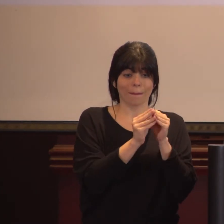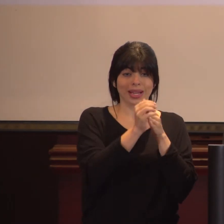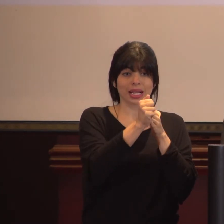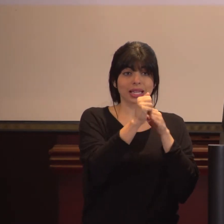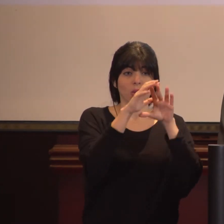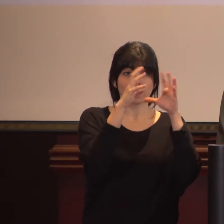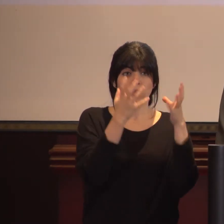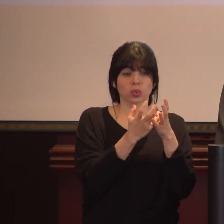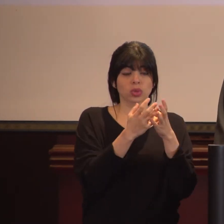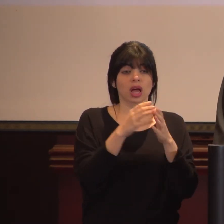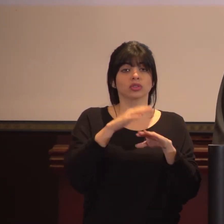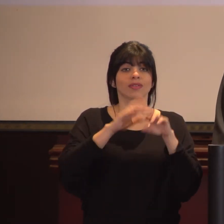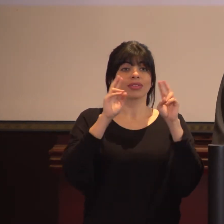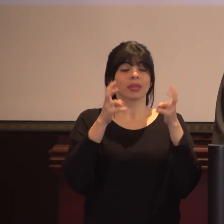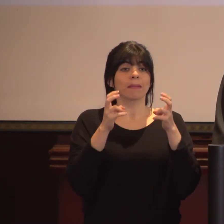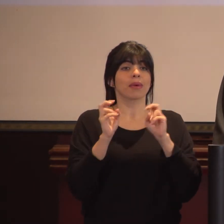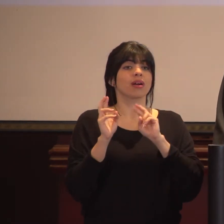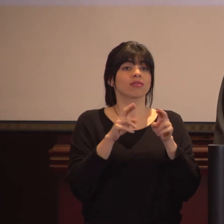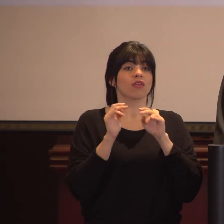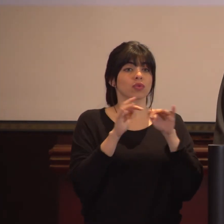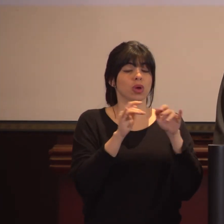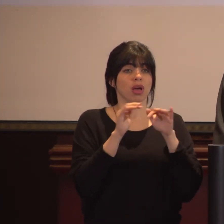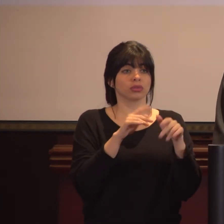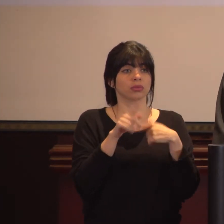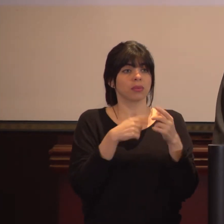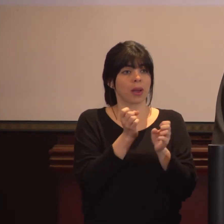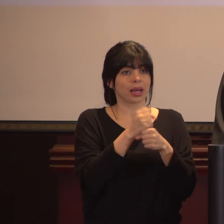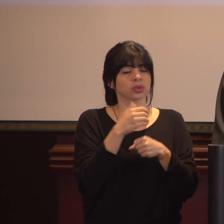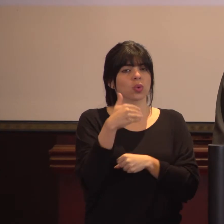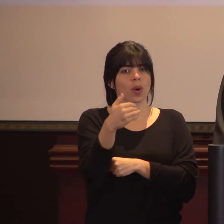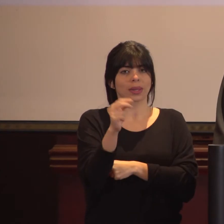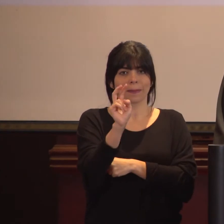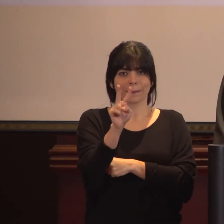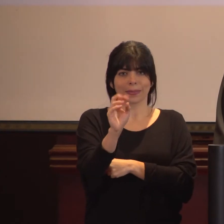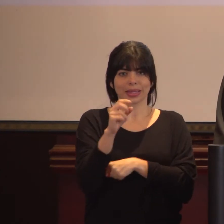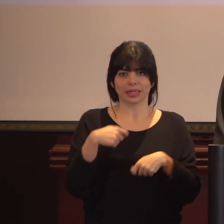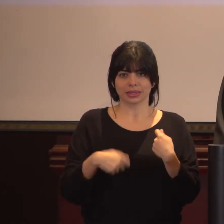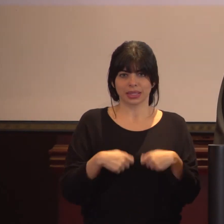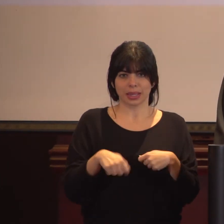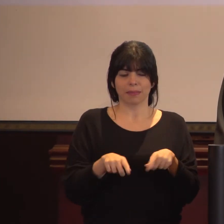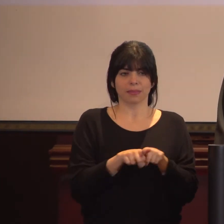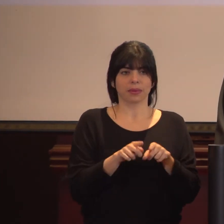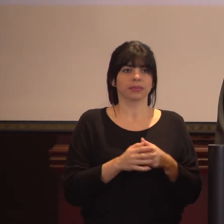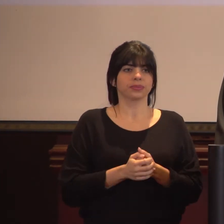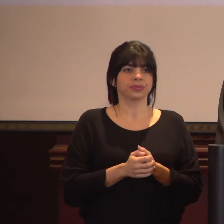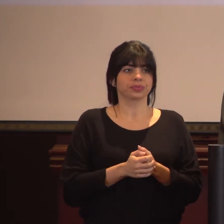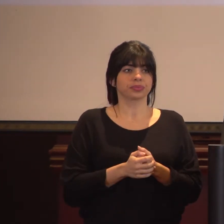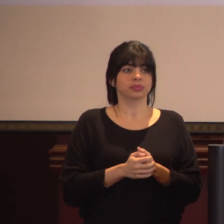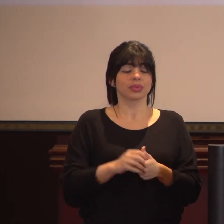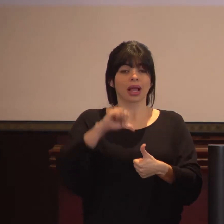mundiales sobre refugiados que se realizará el el 20 de septiembre